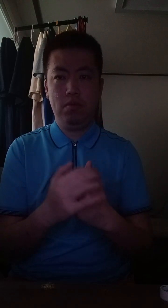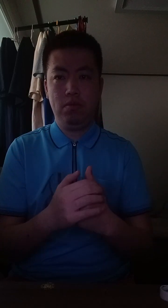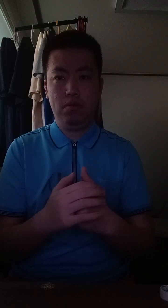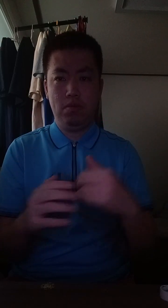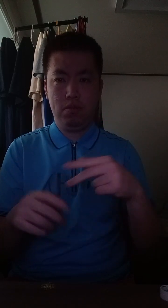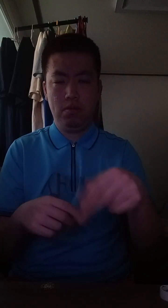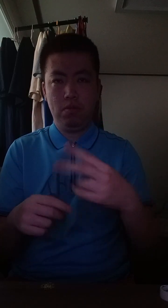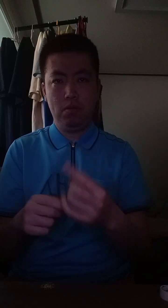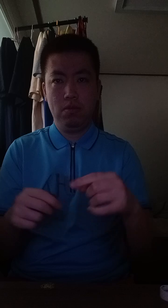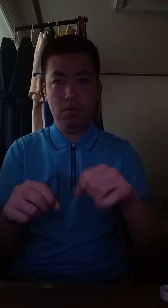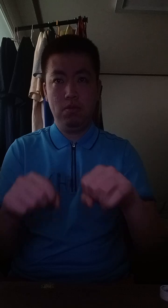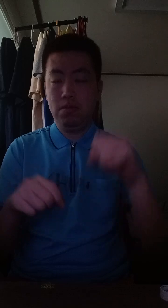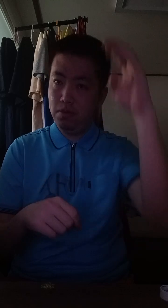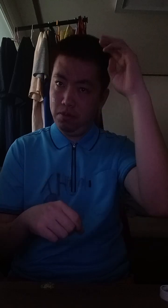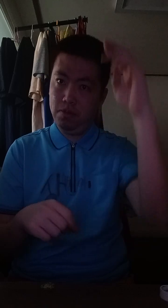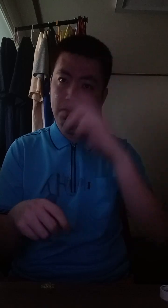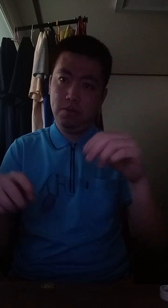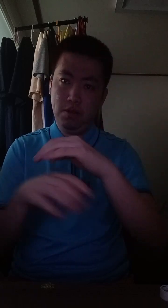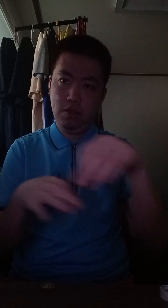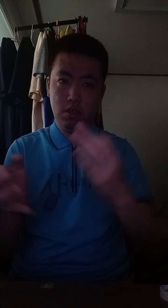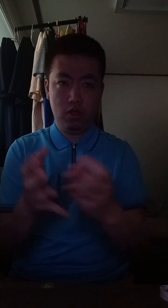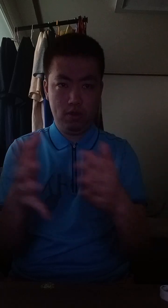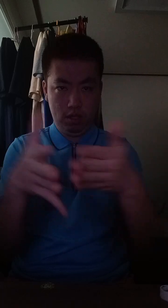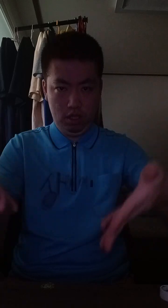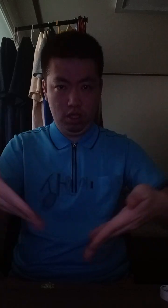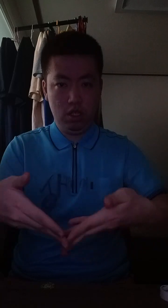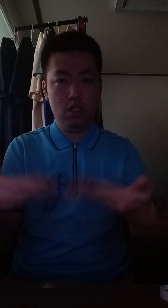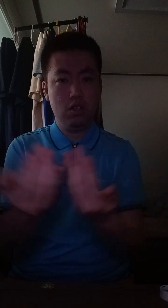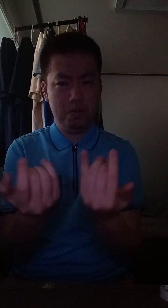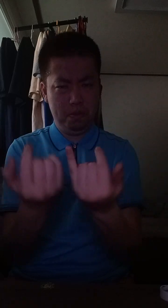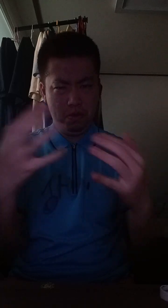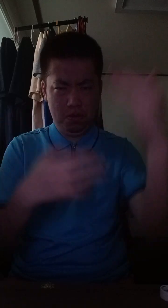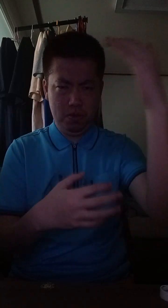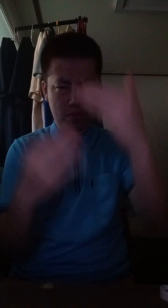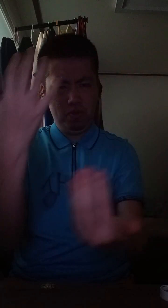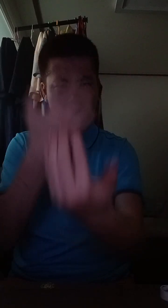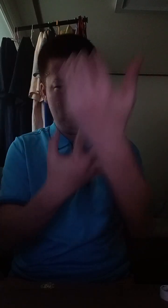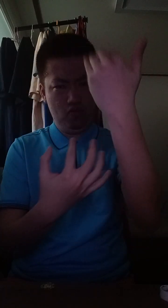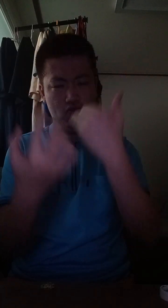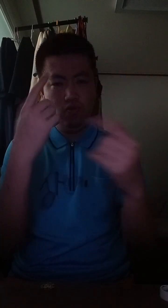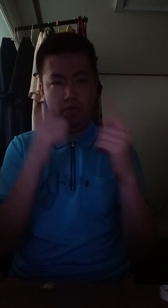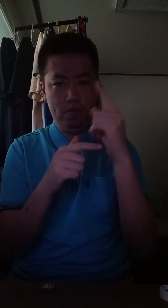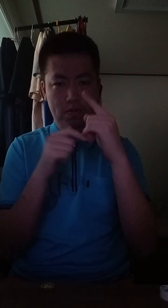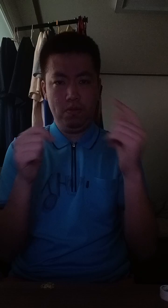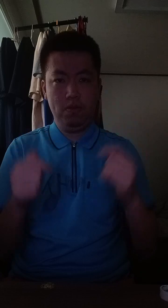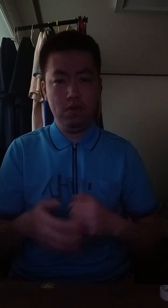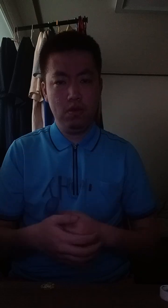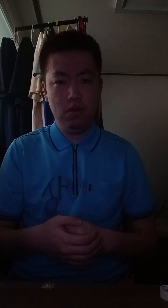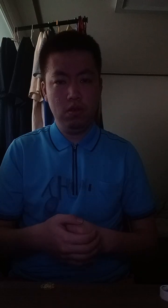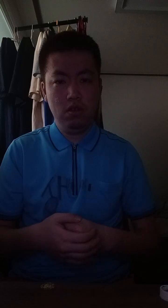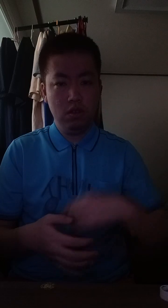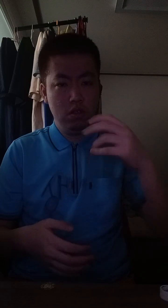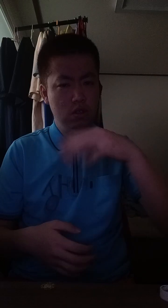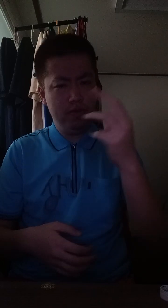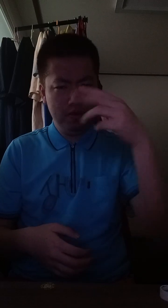2시쯤에 서울 강남구 소재한 빌라에서 방화로 추정되는 화재가 발생했습니다. 다행히 다친